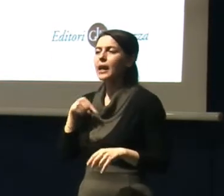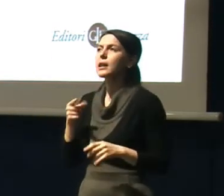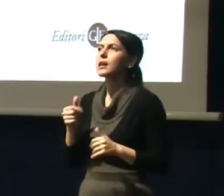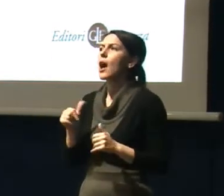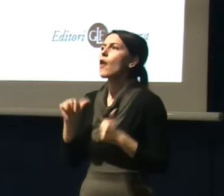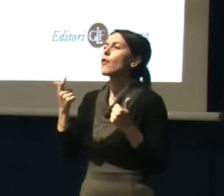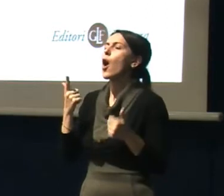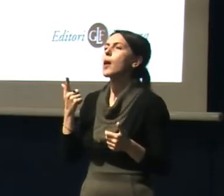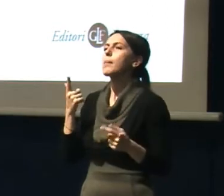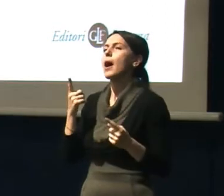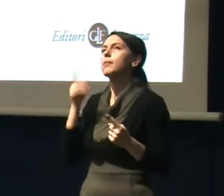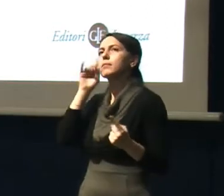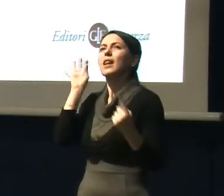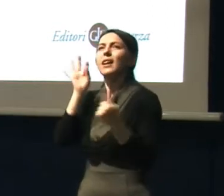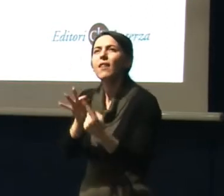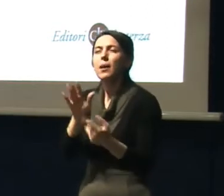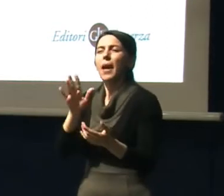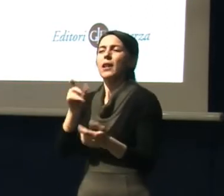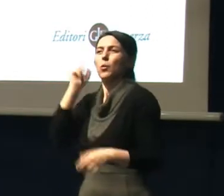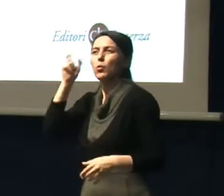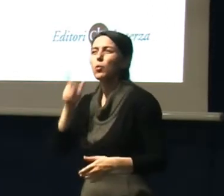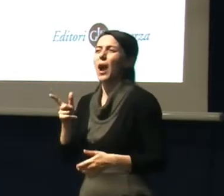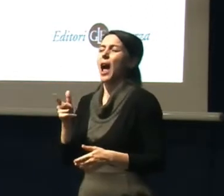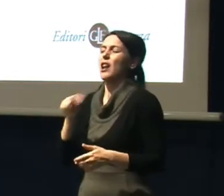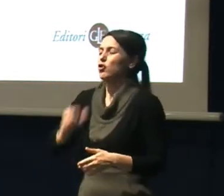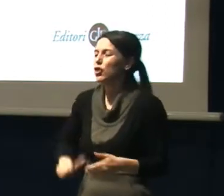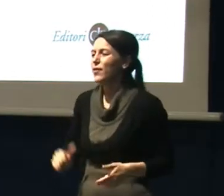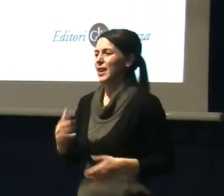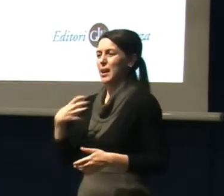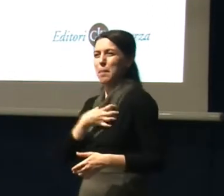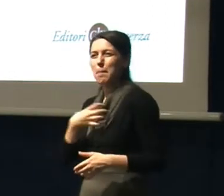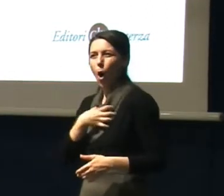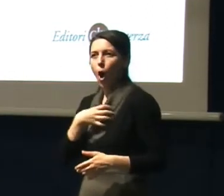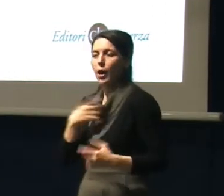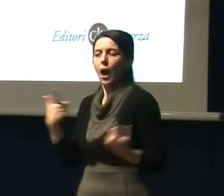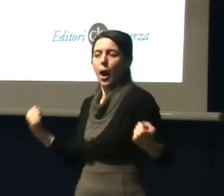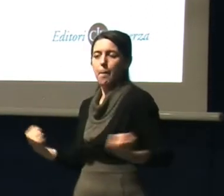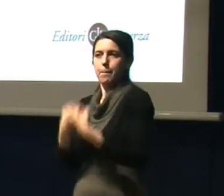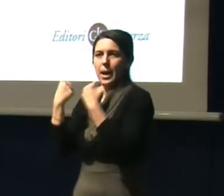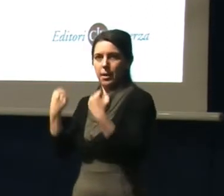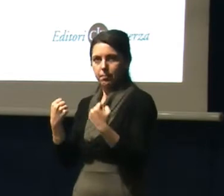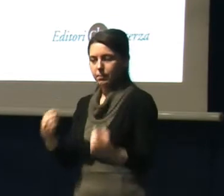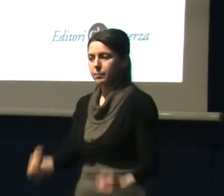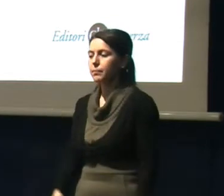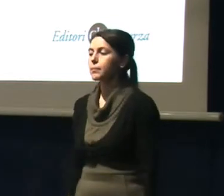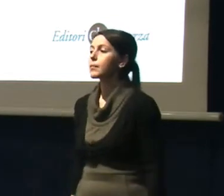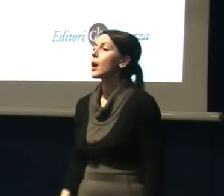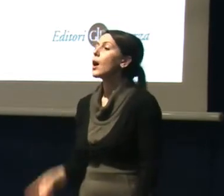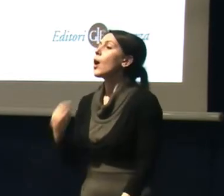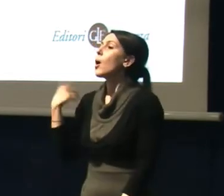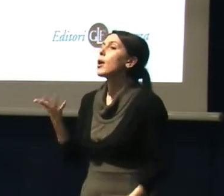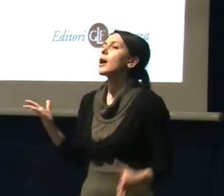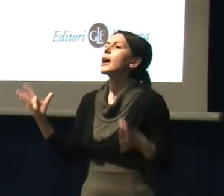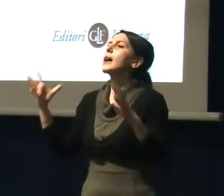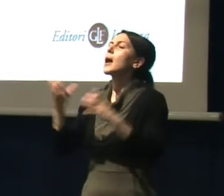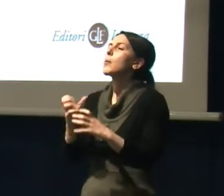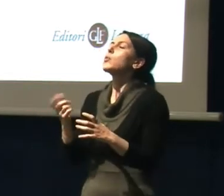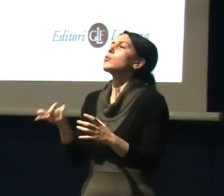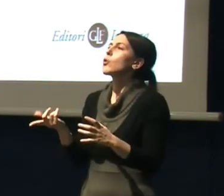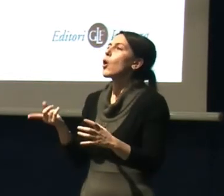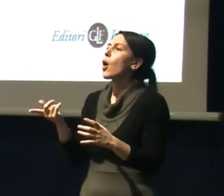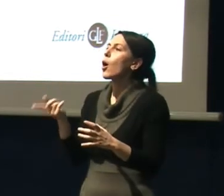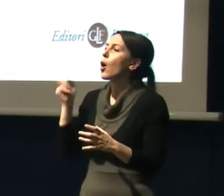riferimenti culturali civili morali che tutti noi riteniamo fondamentali per la vita civile poi crepuscolo può essere qualcosa di più